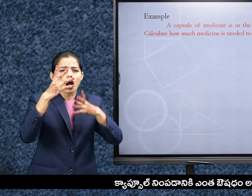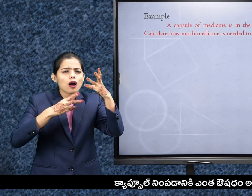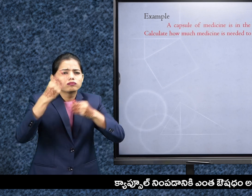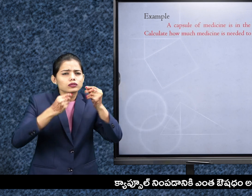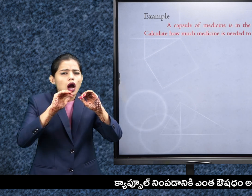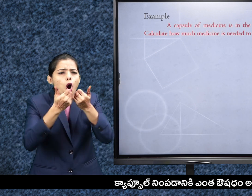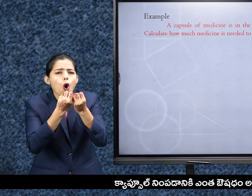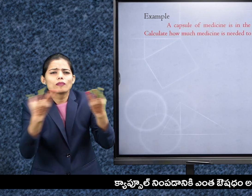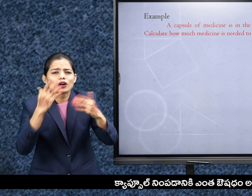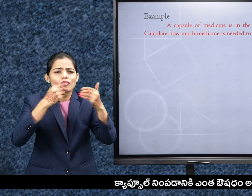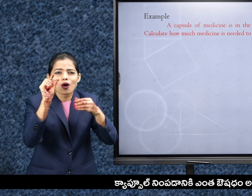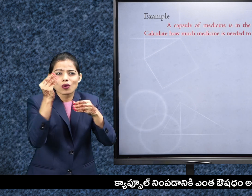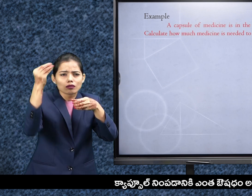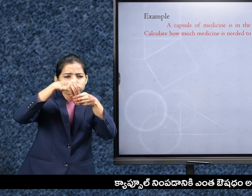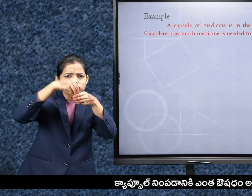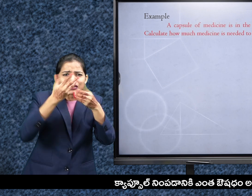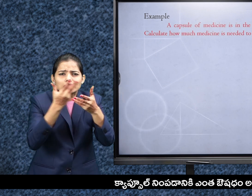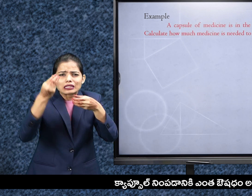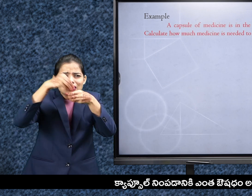క్యాప్సూల్ నింపటానికి ఎంత ఔషధం అవసరమో లెక్కించండి.